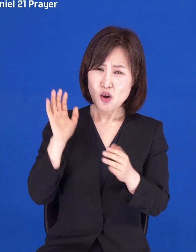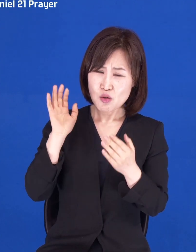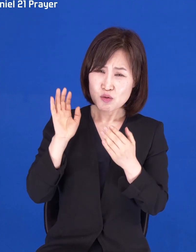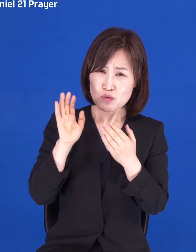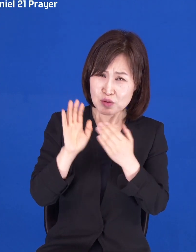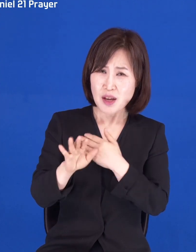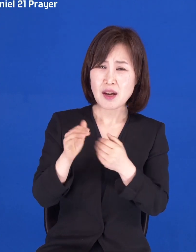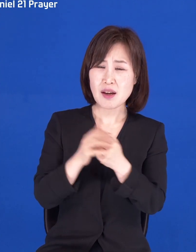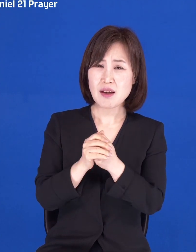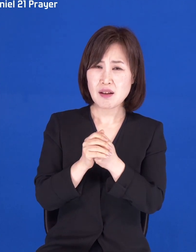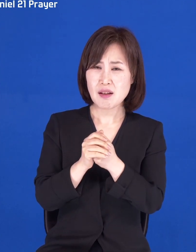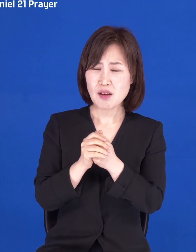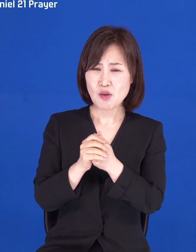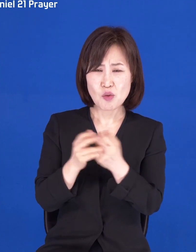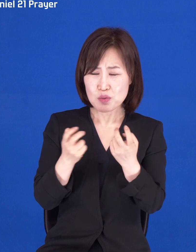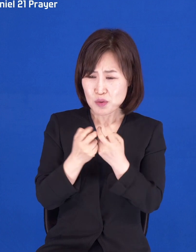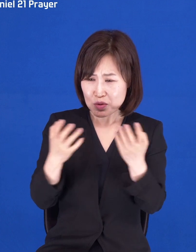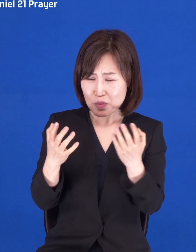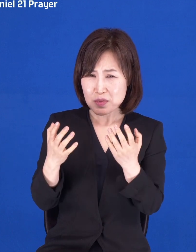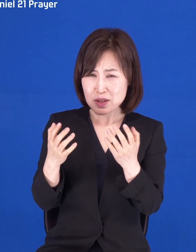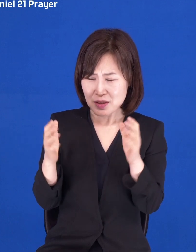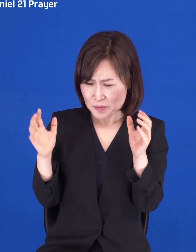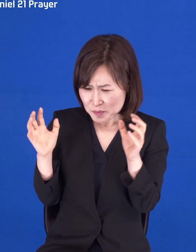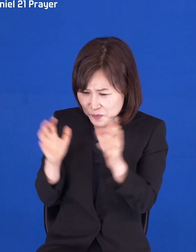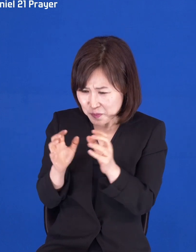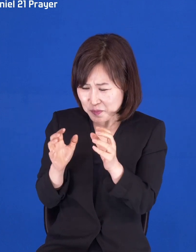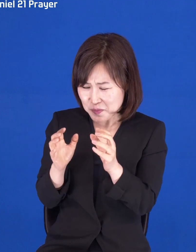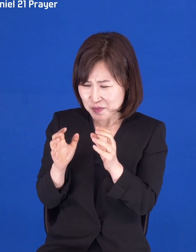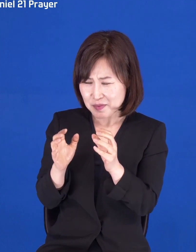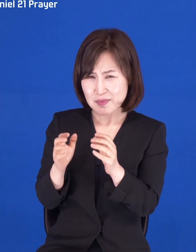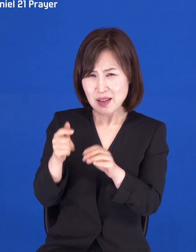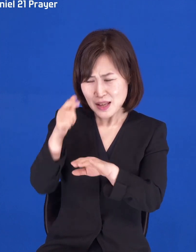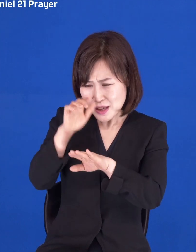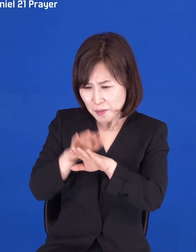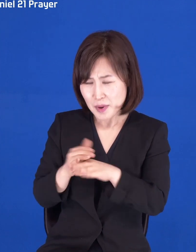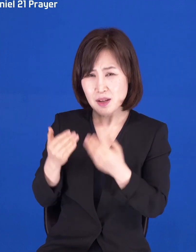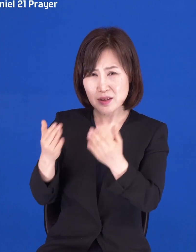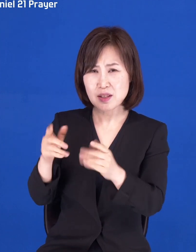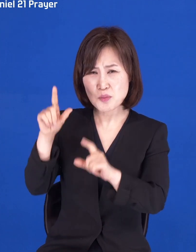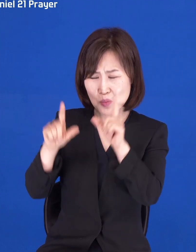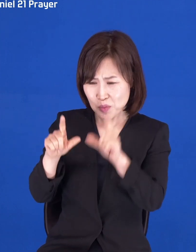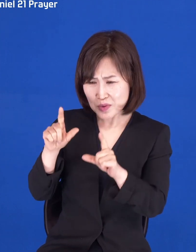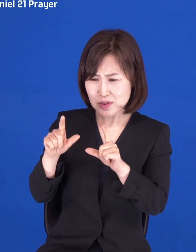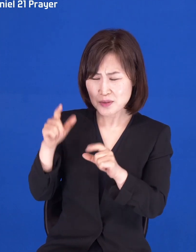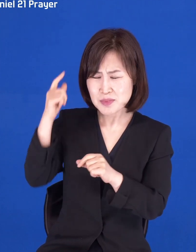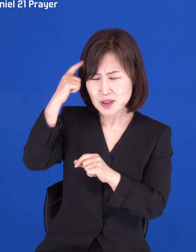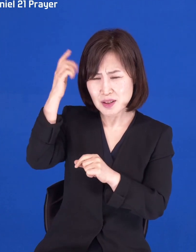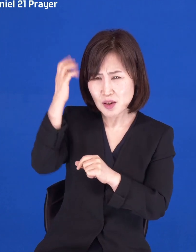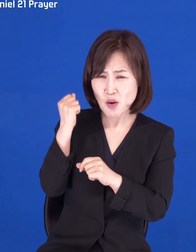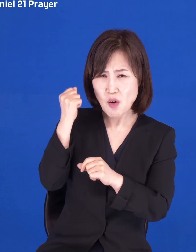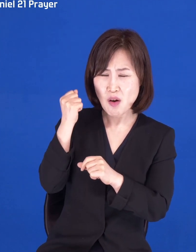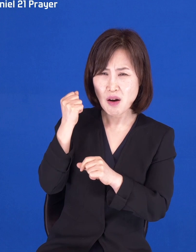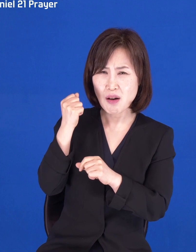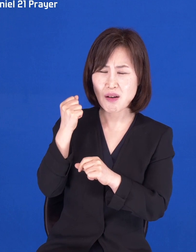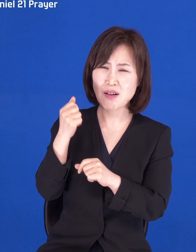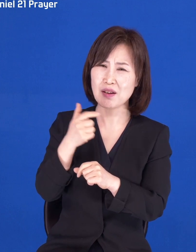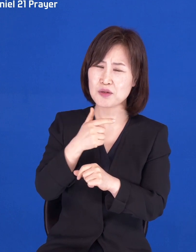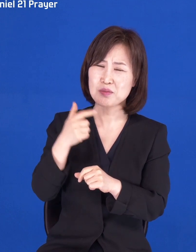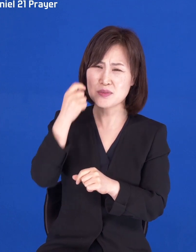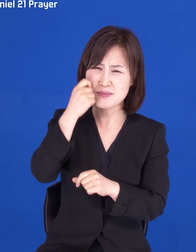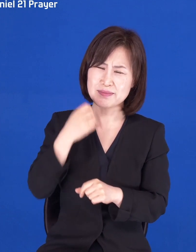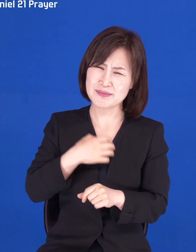여러 가지 생각을 하면서 펑펑 울었던 기억이 있습니다. 그리고 목사님께서 말씀 전하기